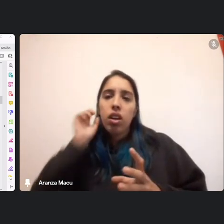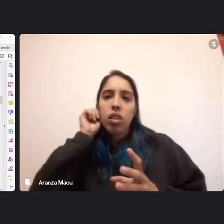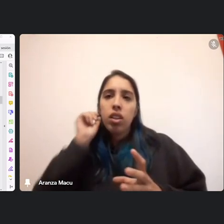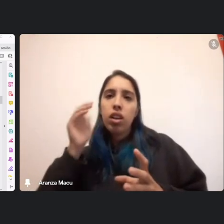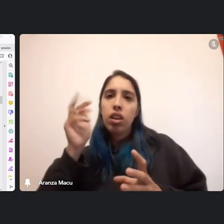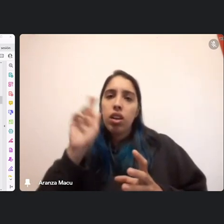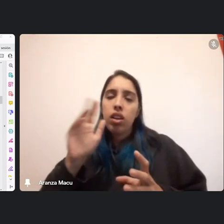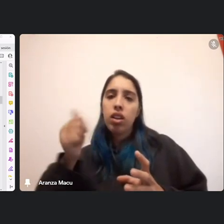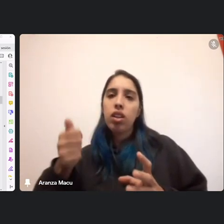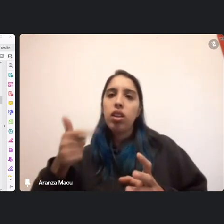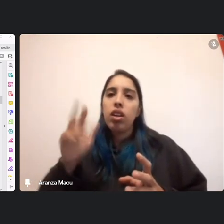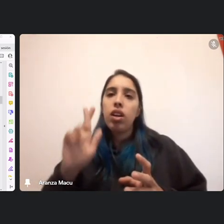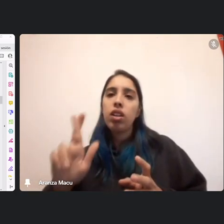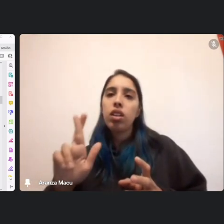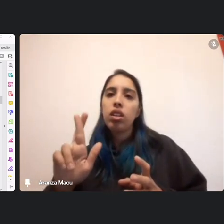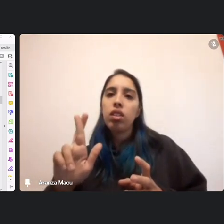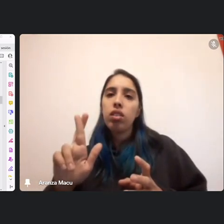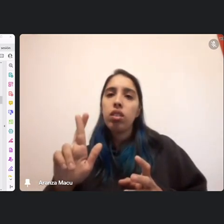Está.